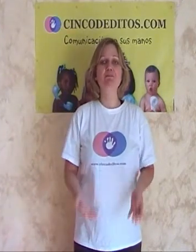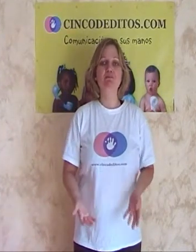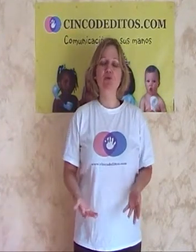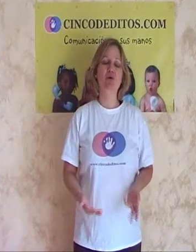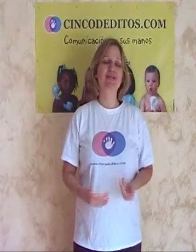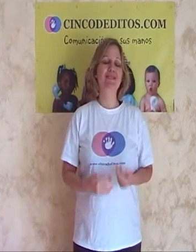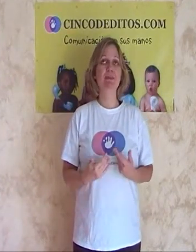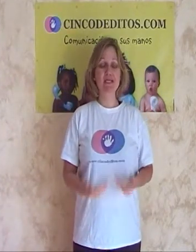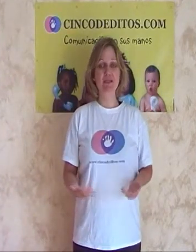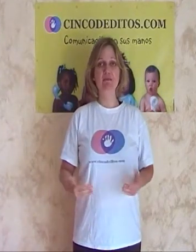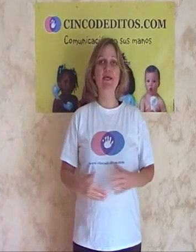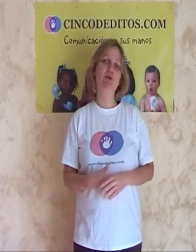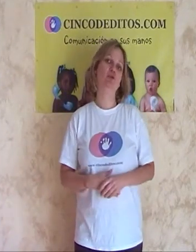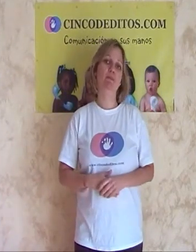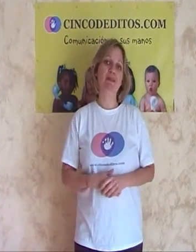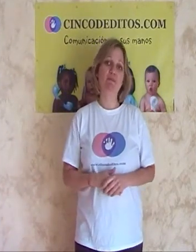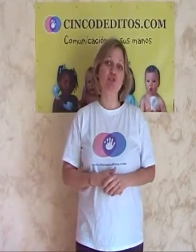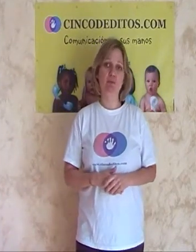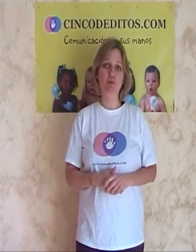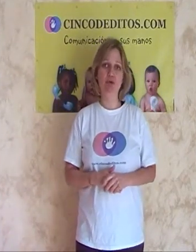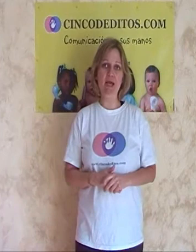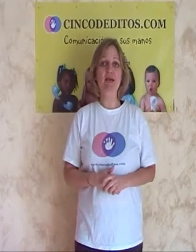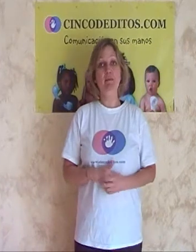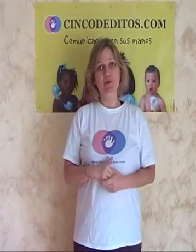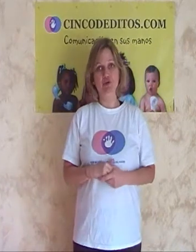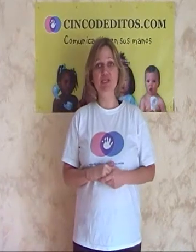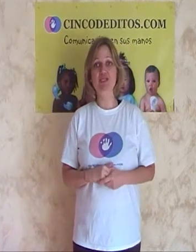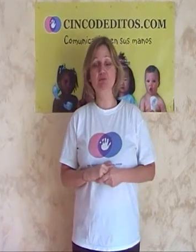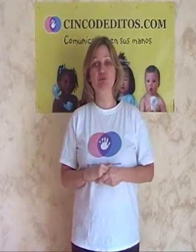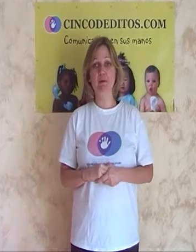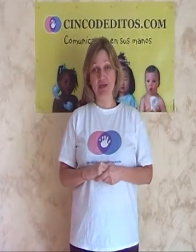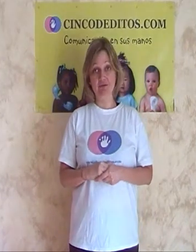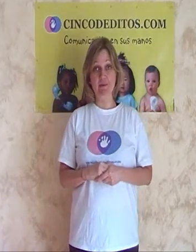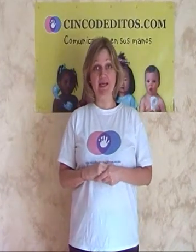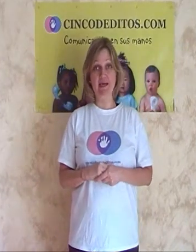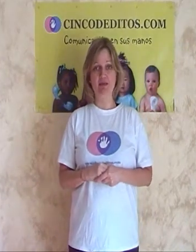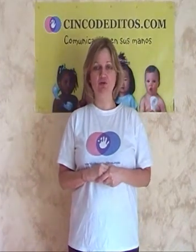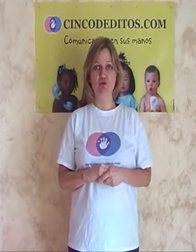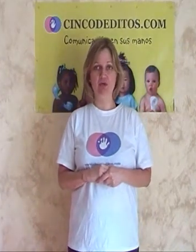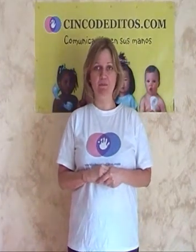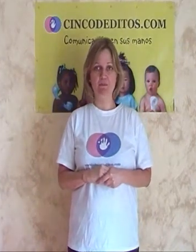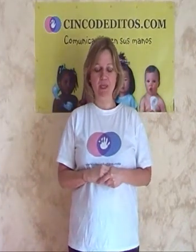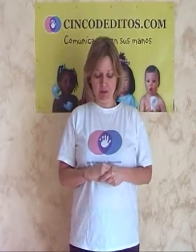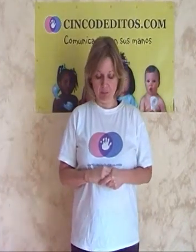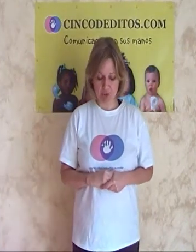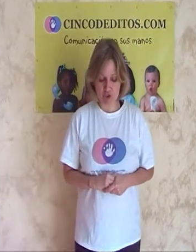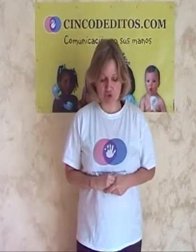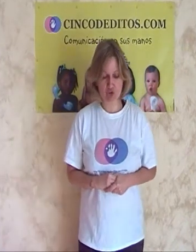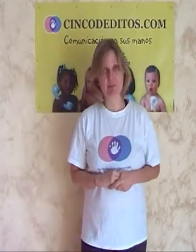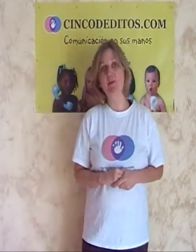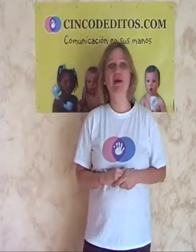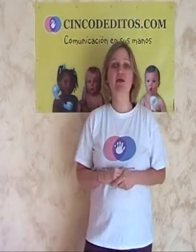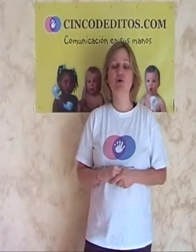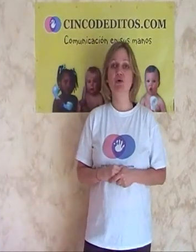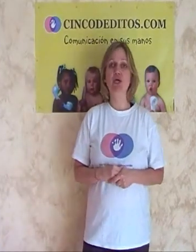no es imprescindible que nos lo aprendamos de memoria, pero sí que estemos familiarizados con él. Por eso he preparado